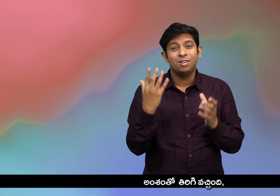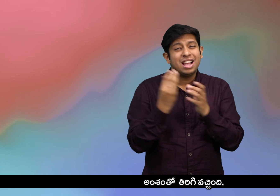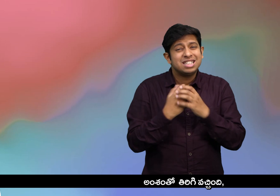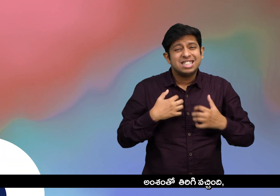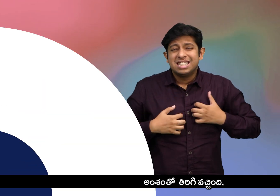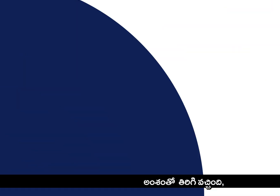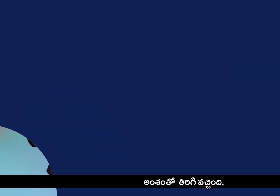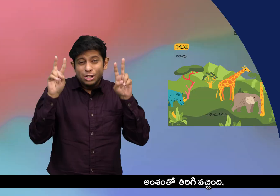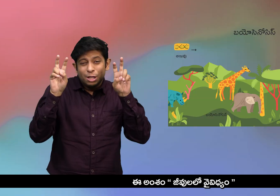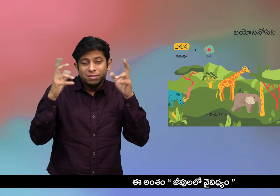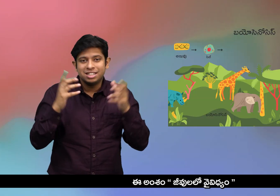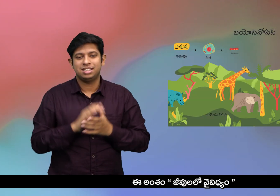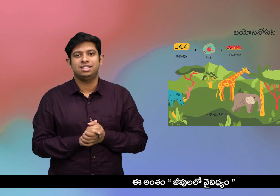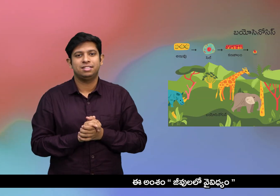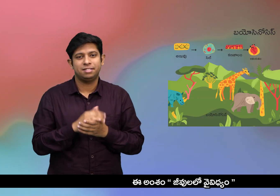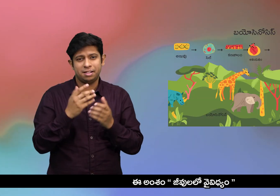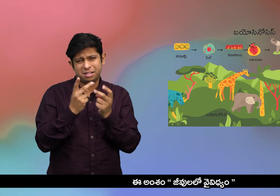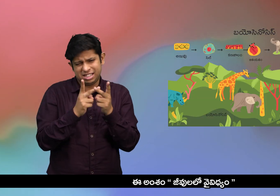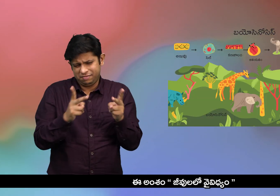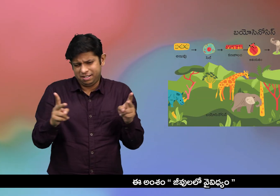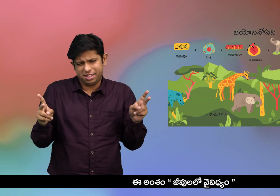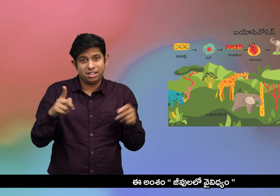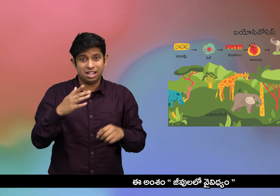వచ్చింది. జీవులలో వైవిధ్యం. ఈ అంశం